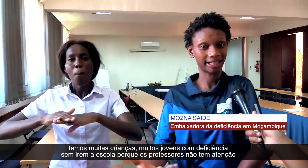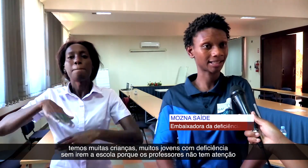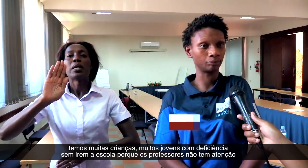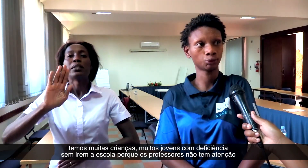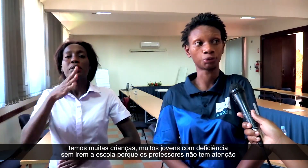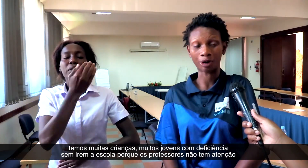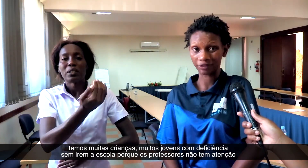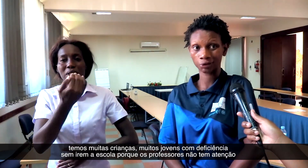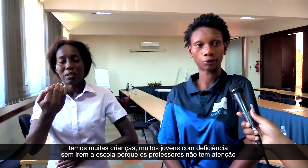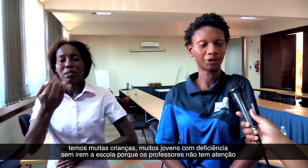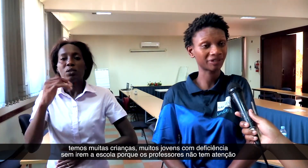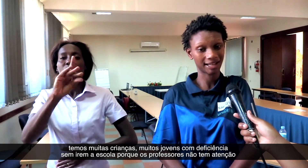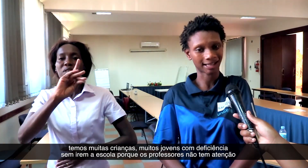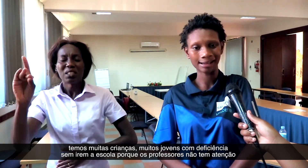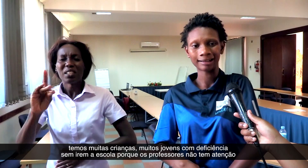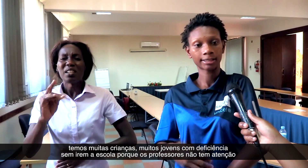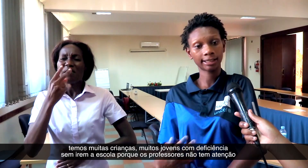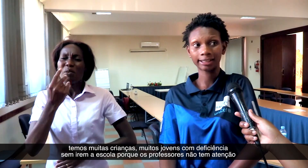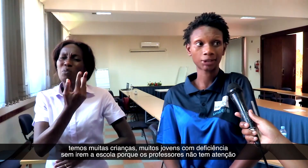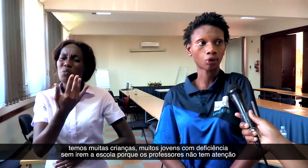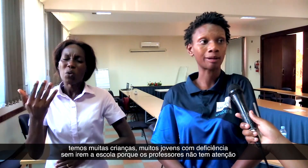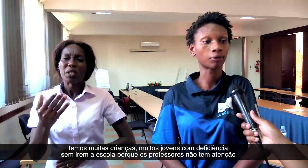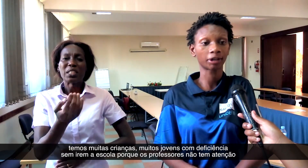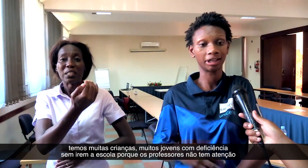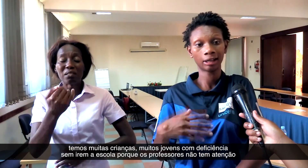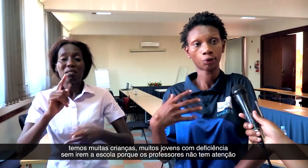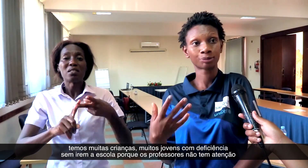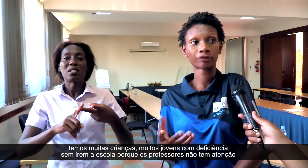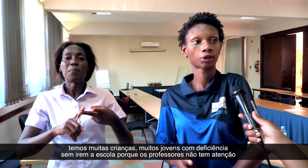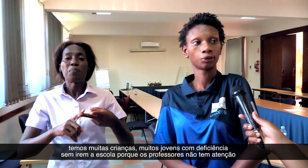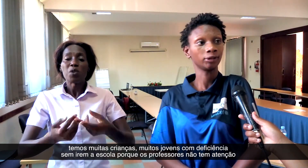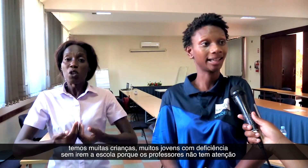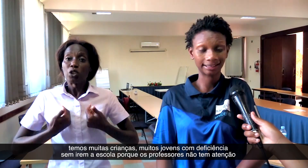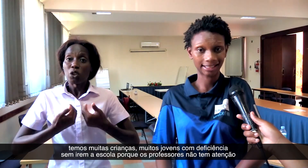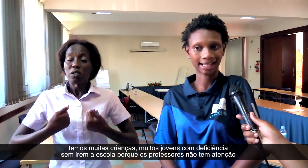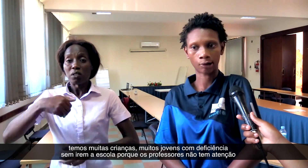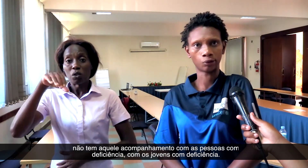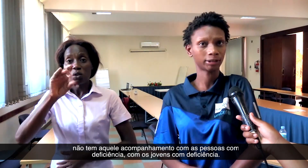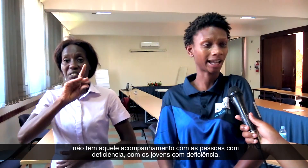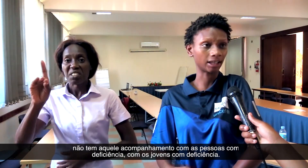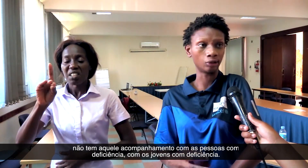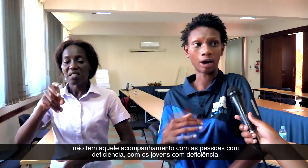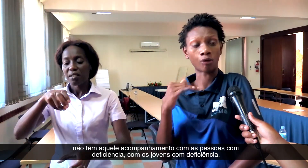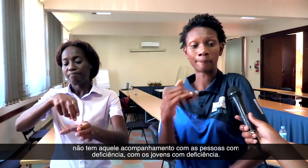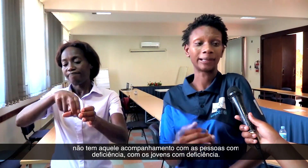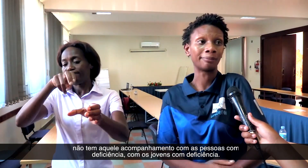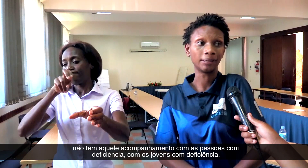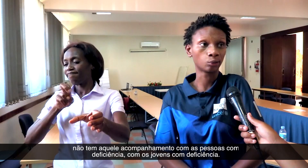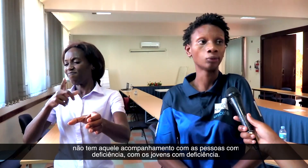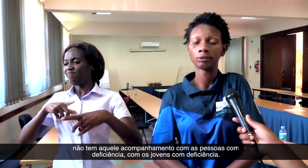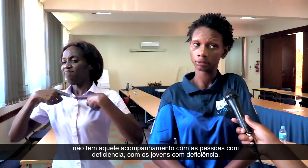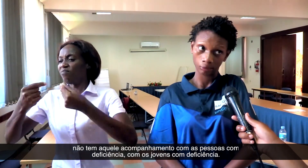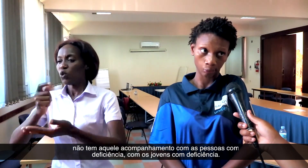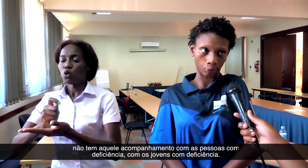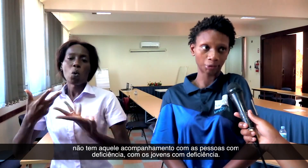muitas crianças, muitos jovens com deficiência sem ir à escola porque os professores não têm atenção, não têm aquele